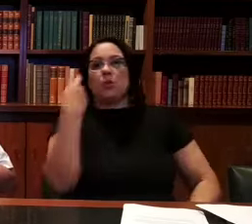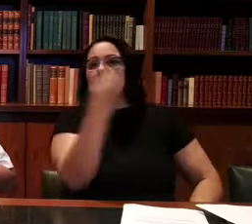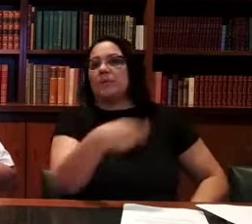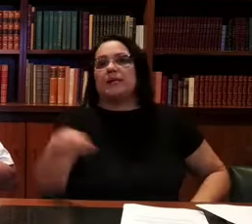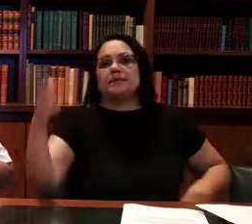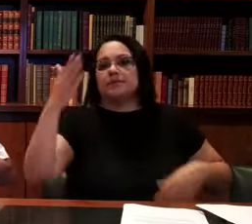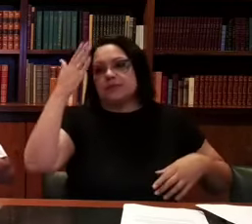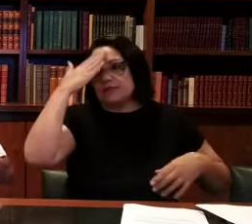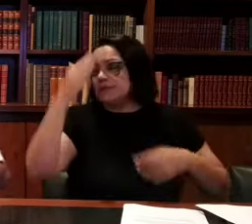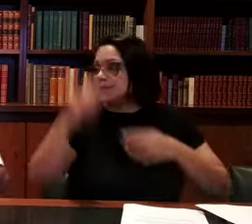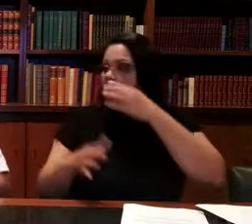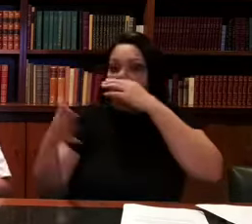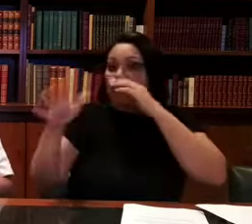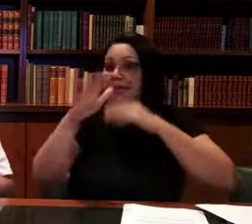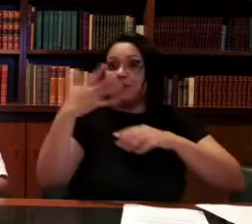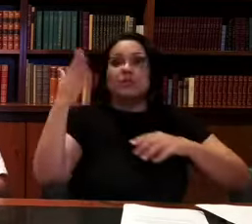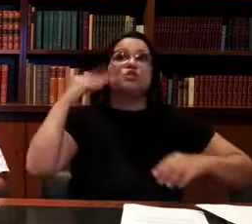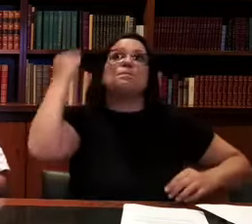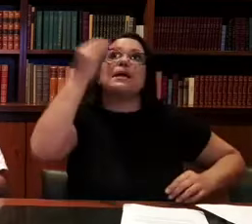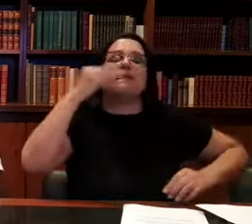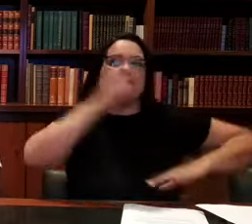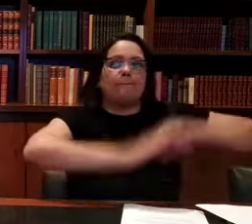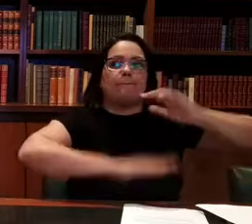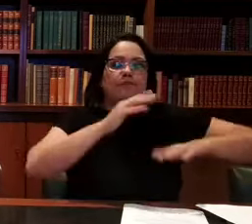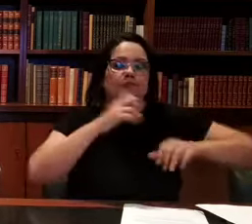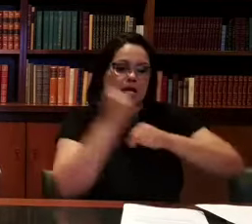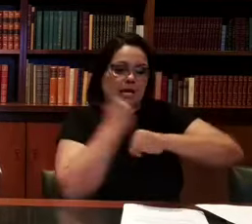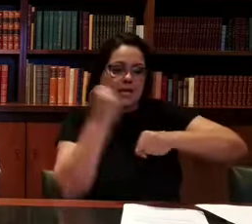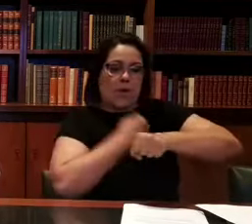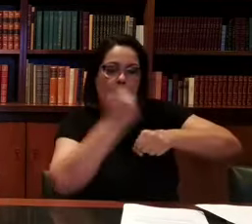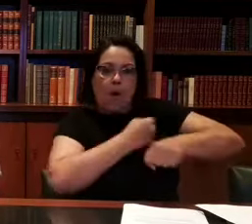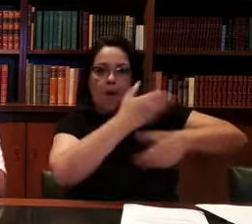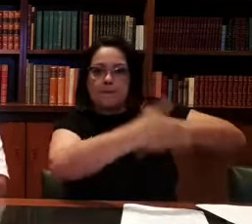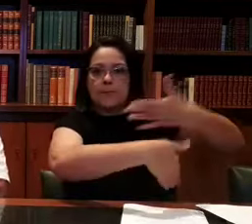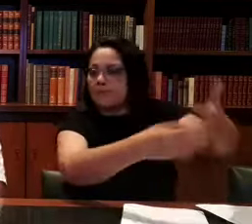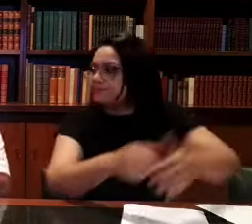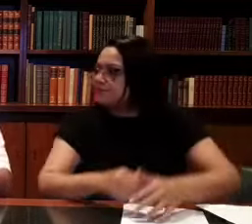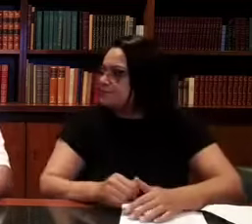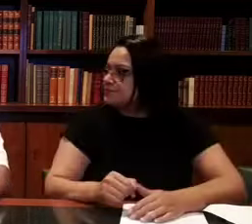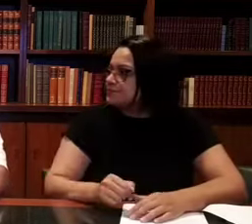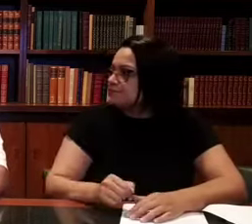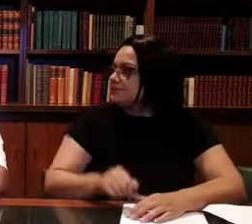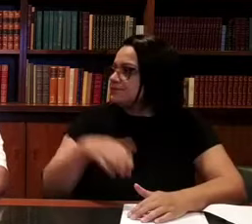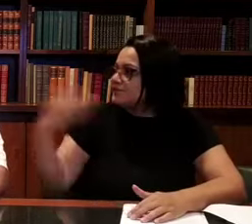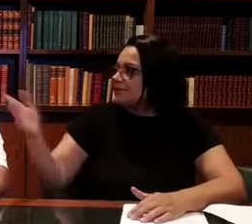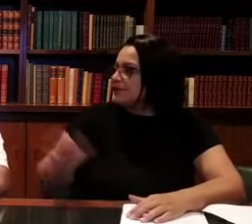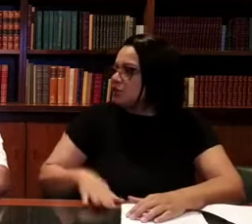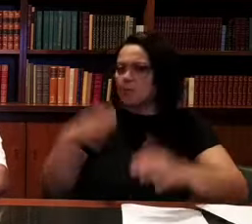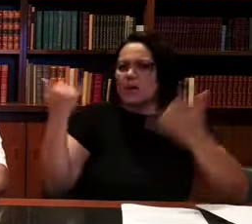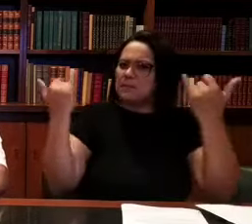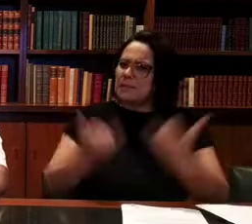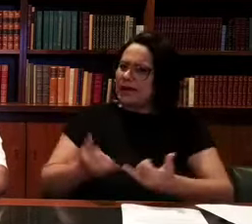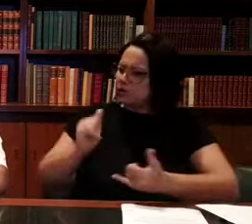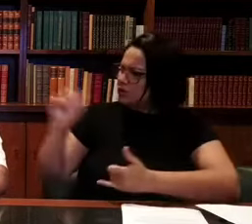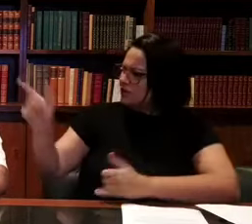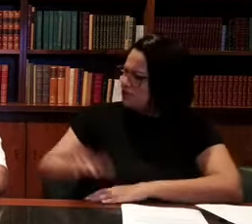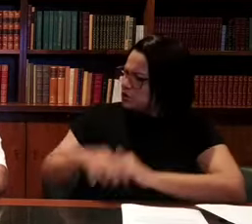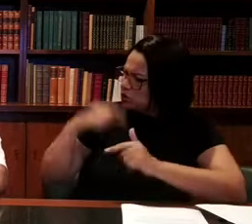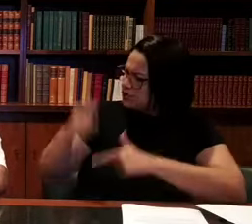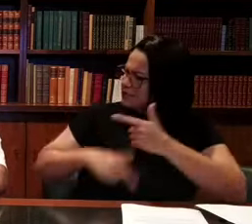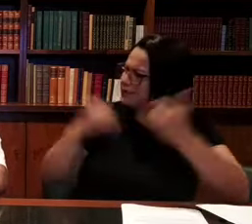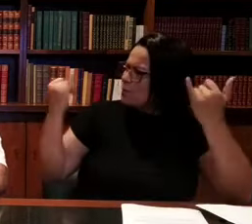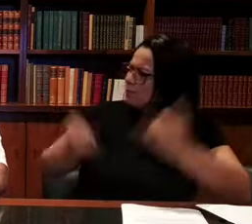saber de tesouros é você pô você que tá consegue rodas também que tá esquisito sobrava topava se você não eu acho que eu tô falando mais de você tá